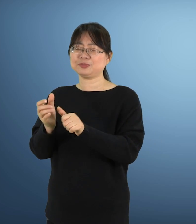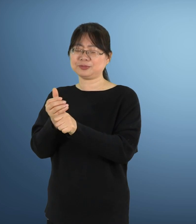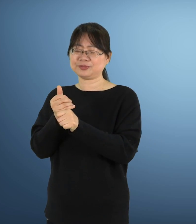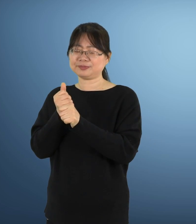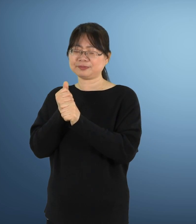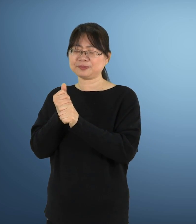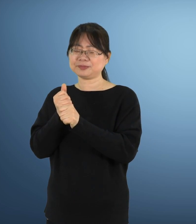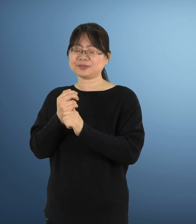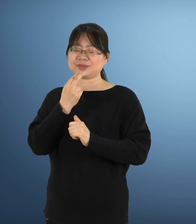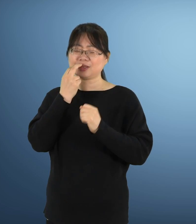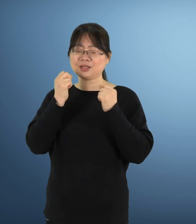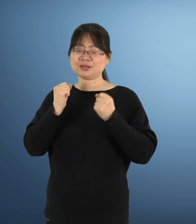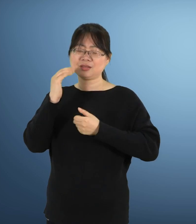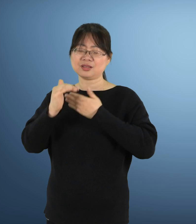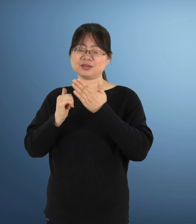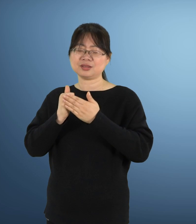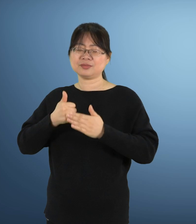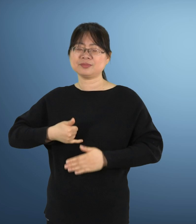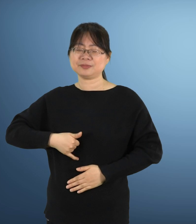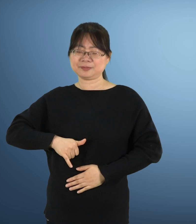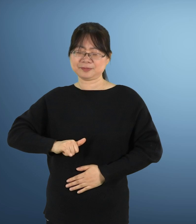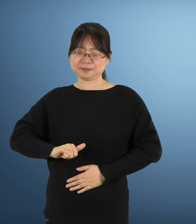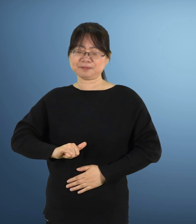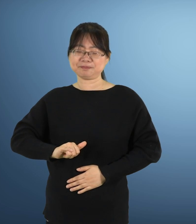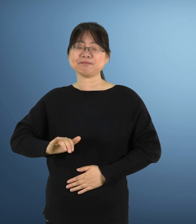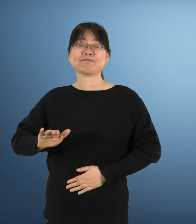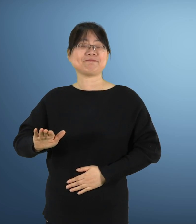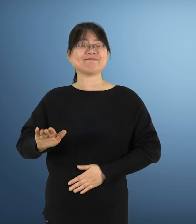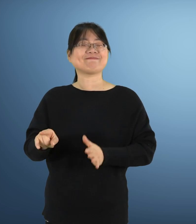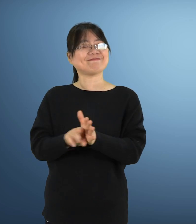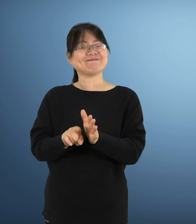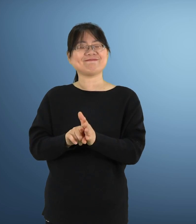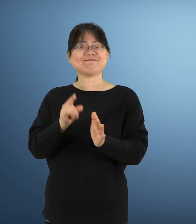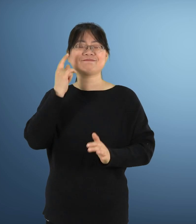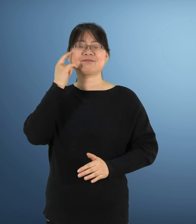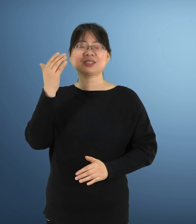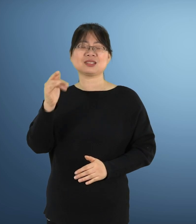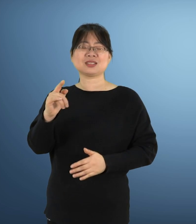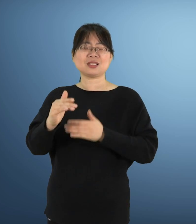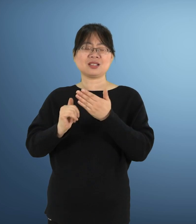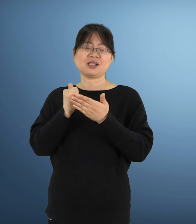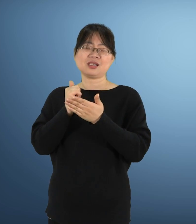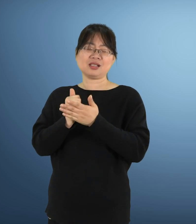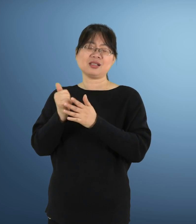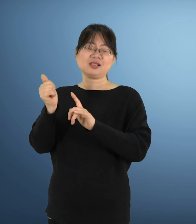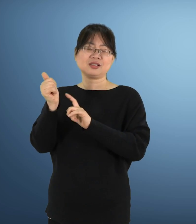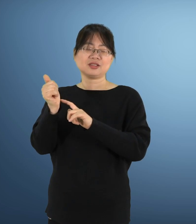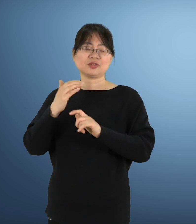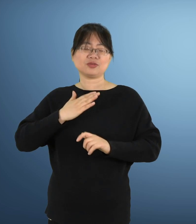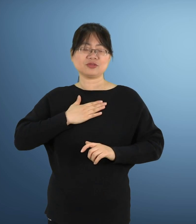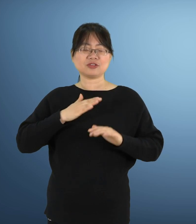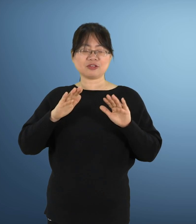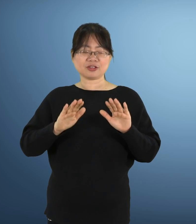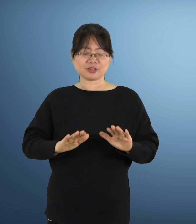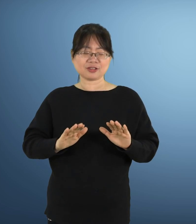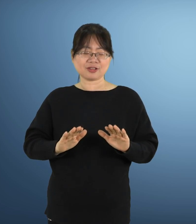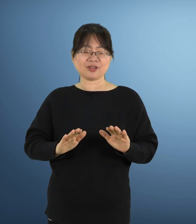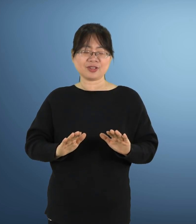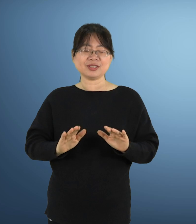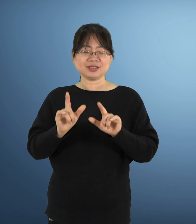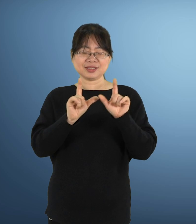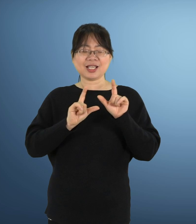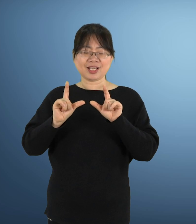있는 살아있는 하나님의 자녀입니다. 믿으십니까? 그 하나님이 우리의 현실이 되게